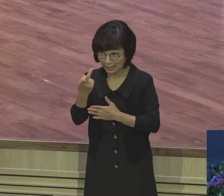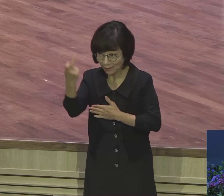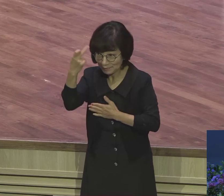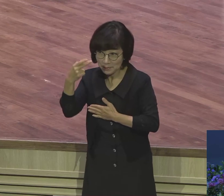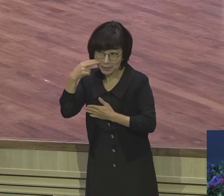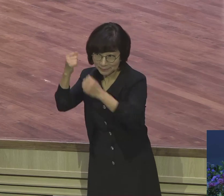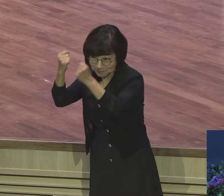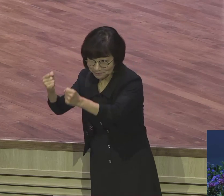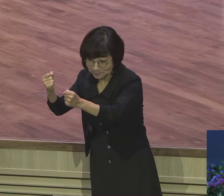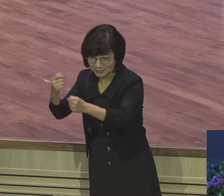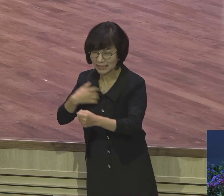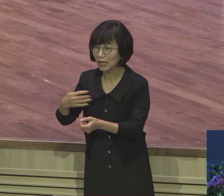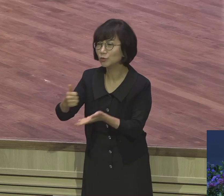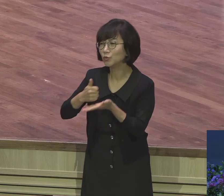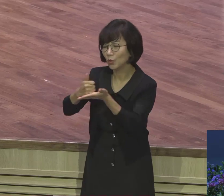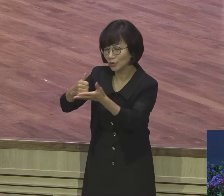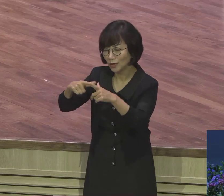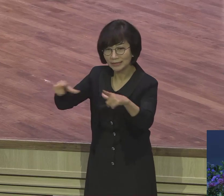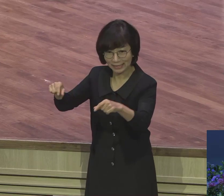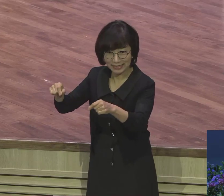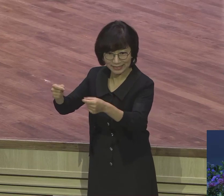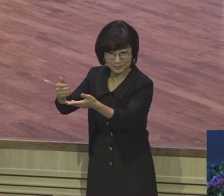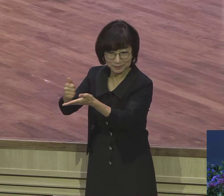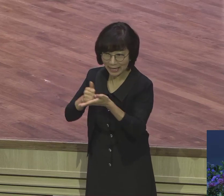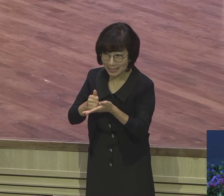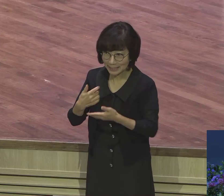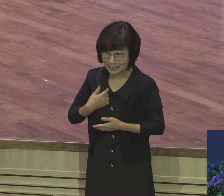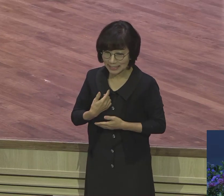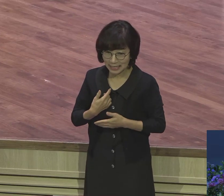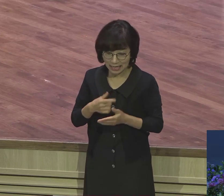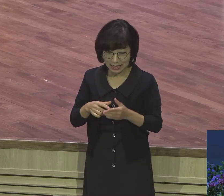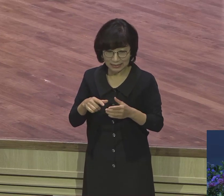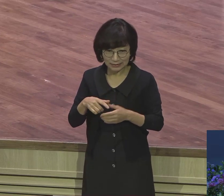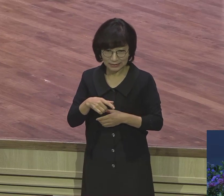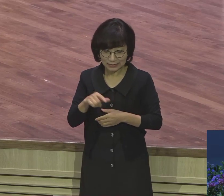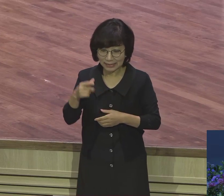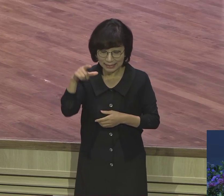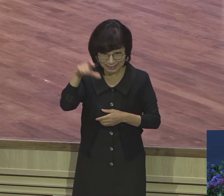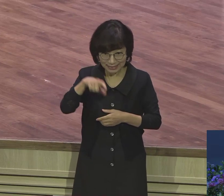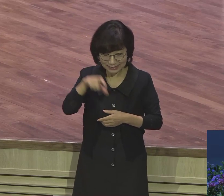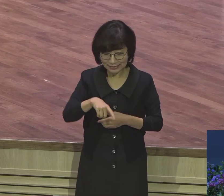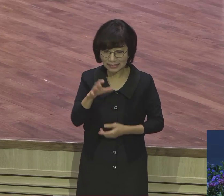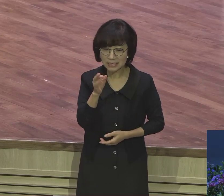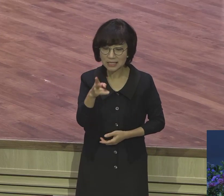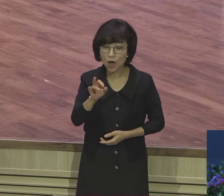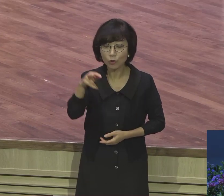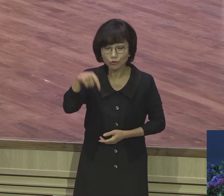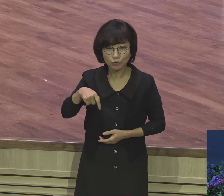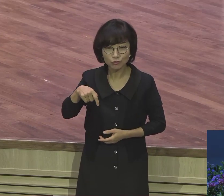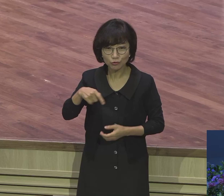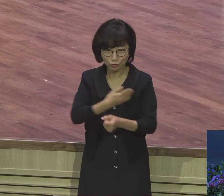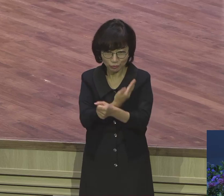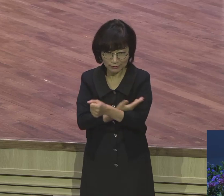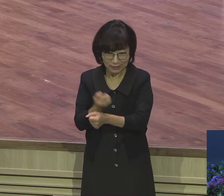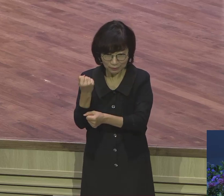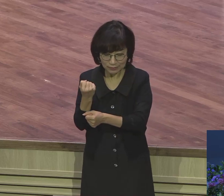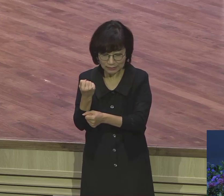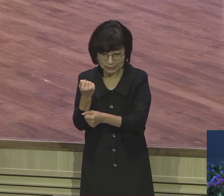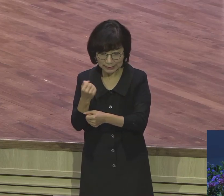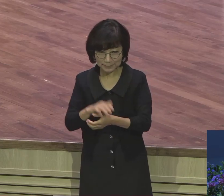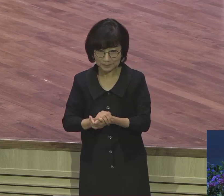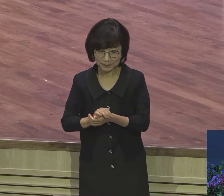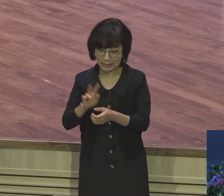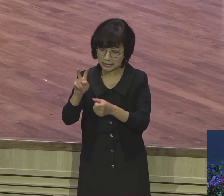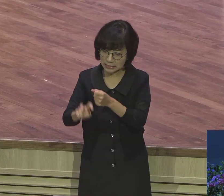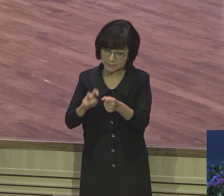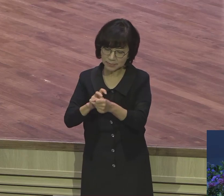초청장 받아가지고 영주권만 가지고 있어요. 영주권만 그리고 매주 22년 왔다 갔다. 임목사님하고